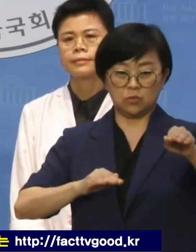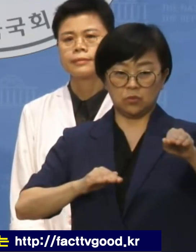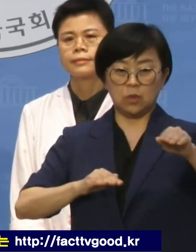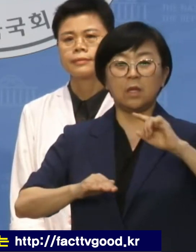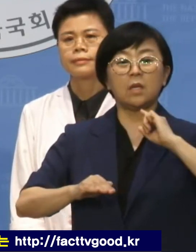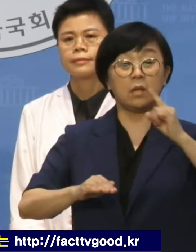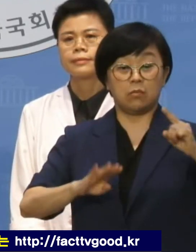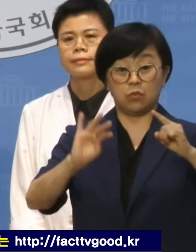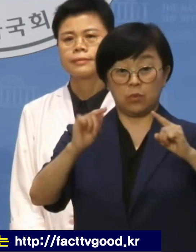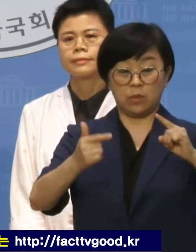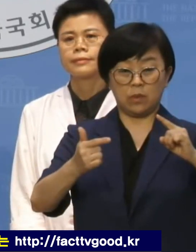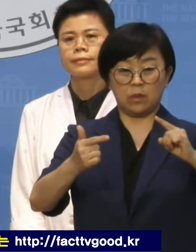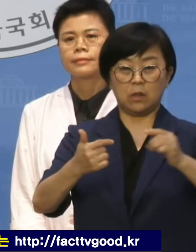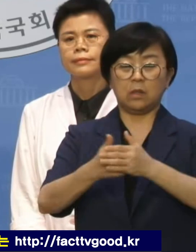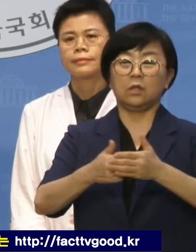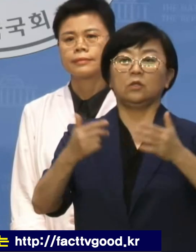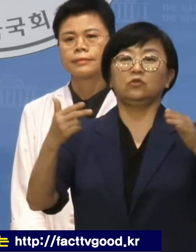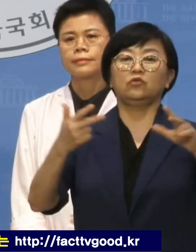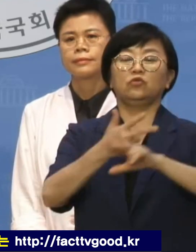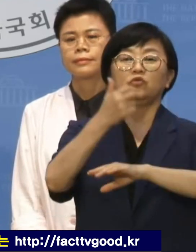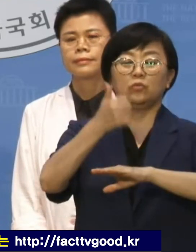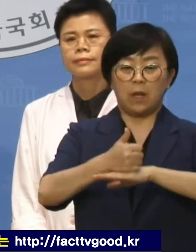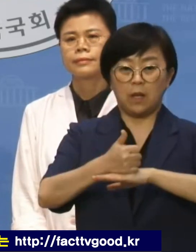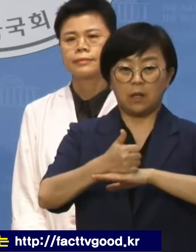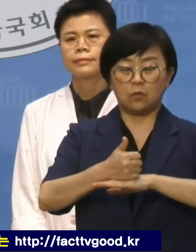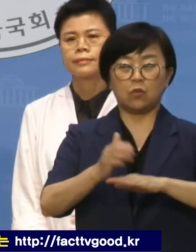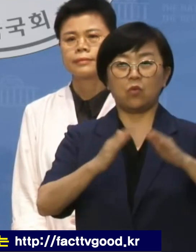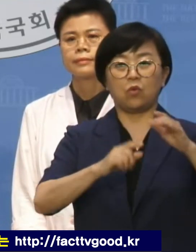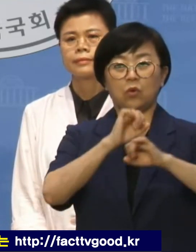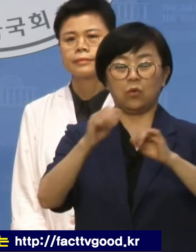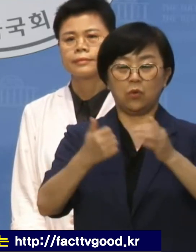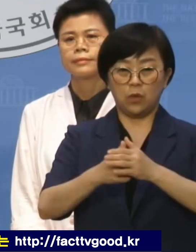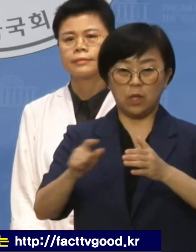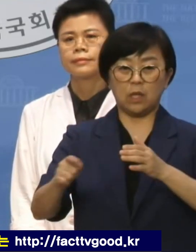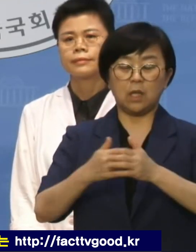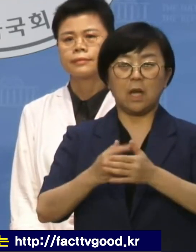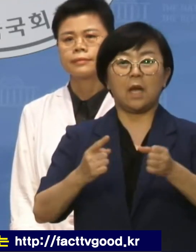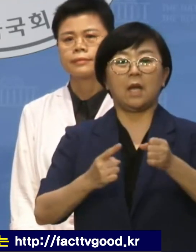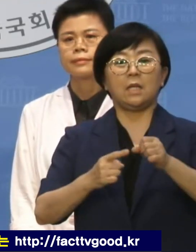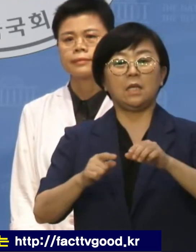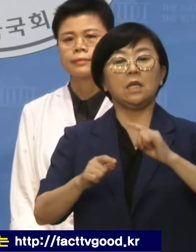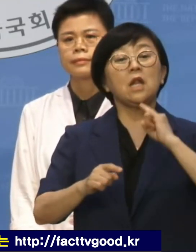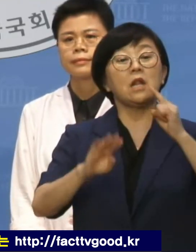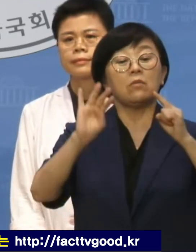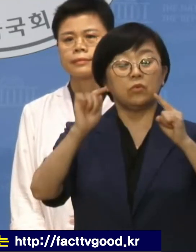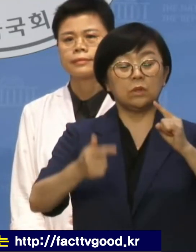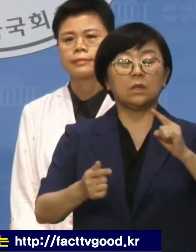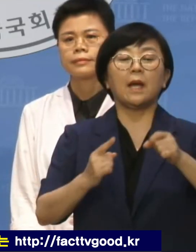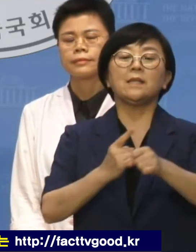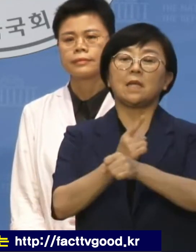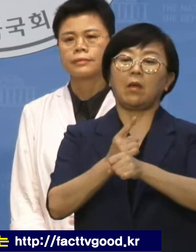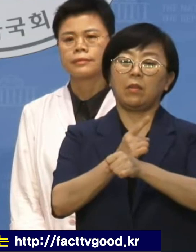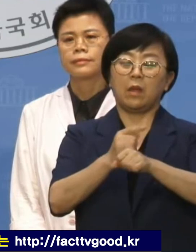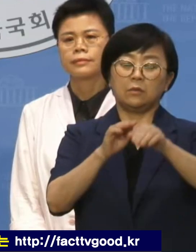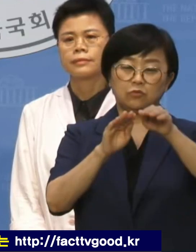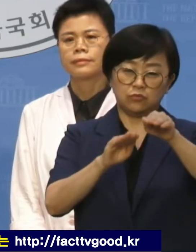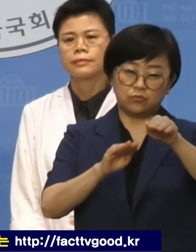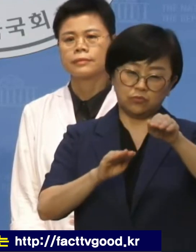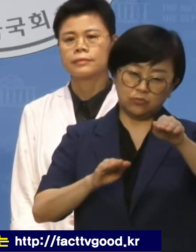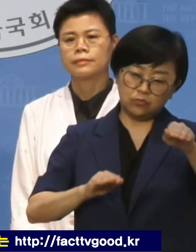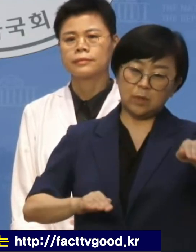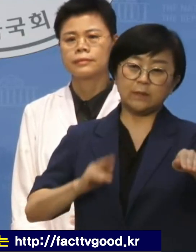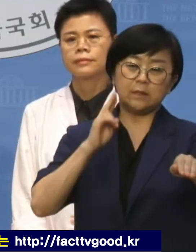주말이라든가 공휴일 출퇴근 때는 30분 심지어 1시간씩 걸리는 교통 지옥 같은